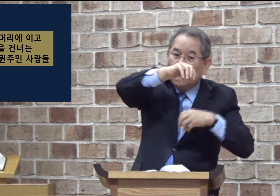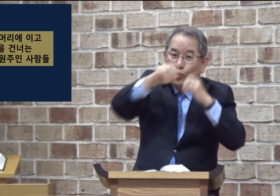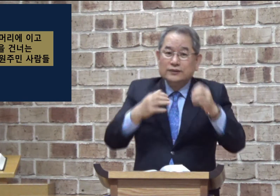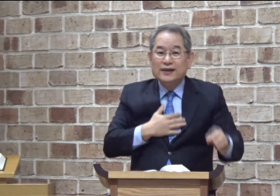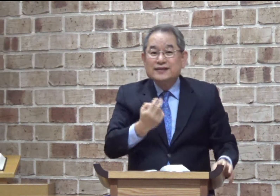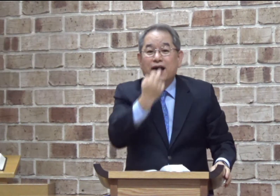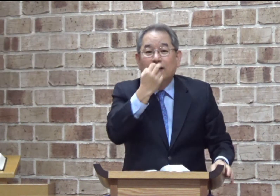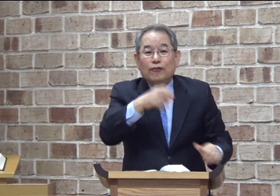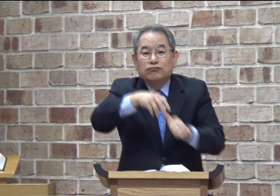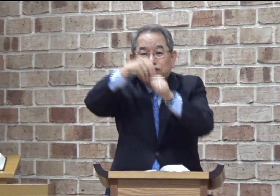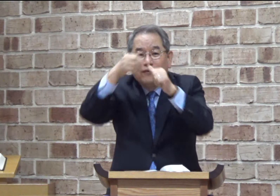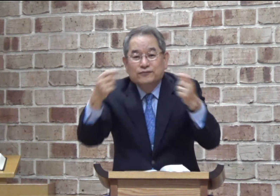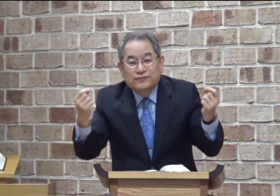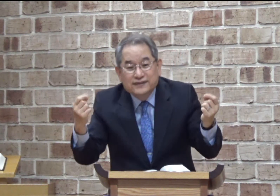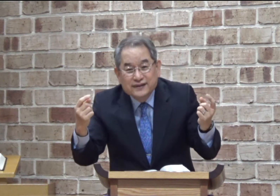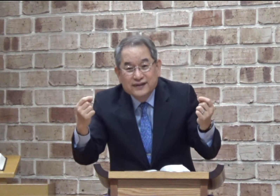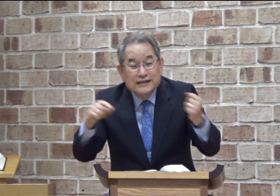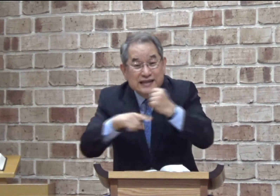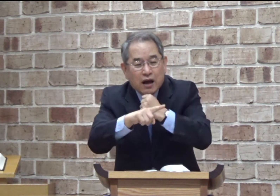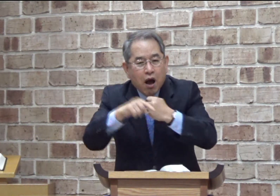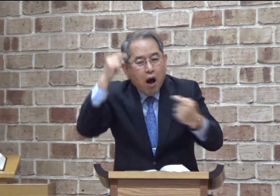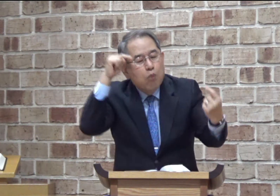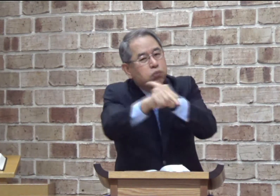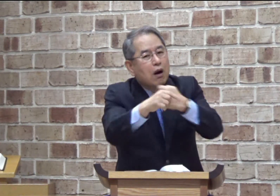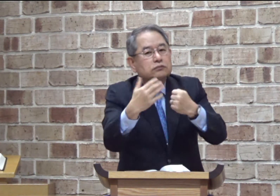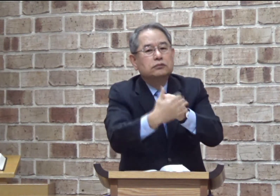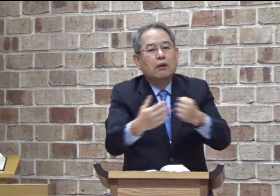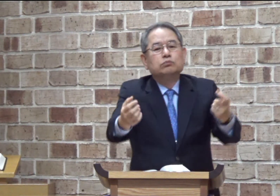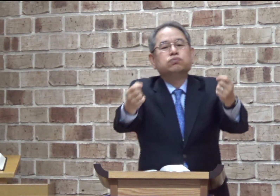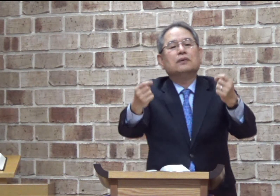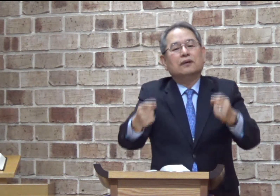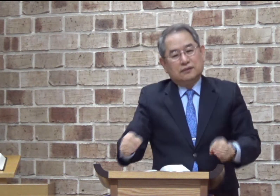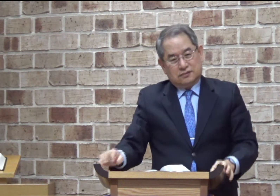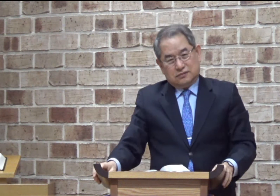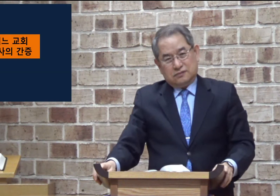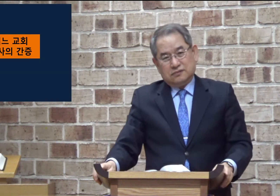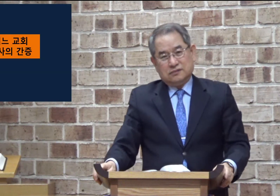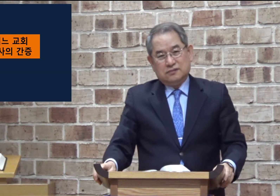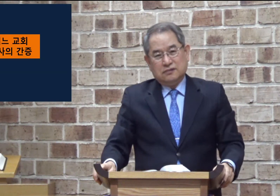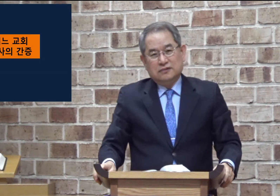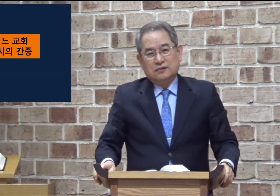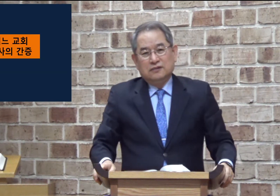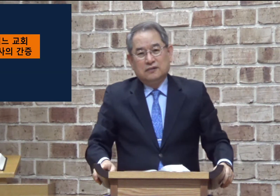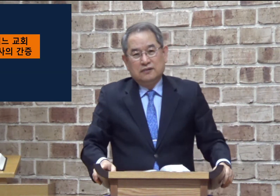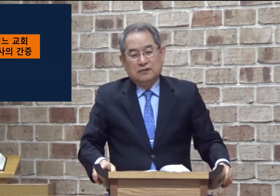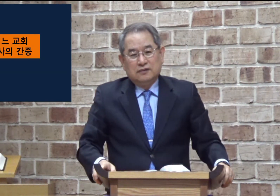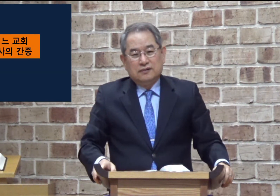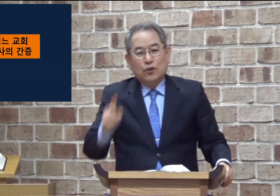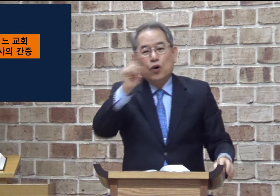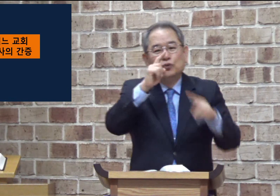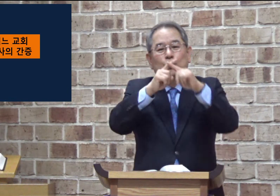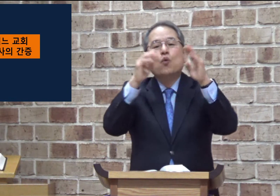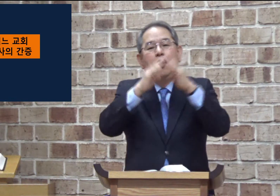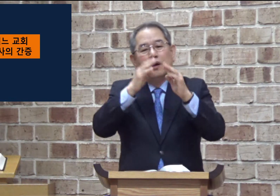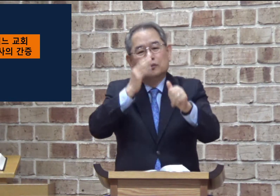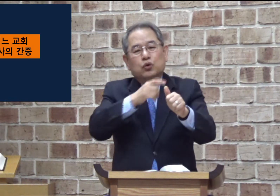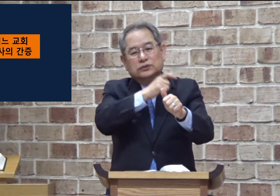이렇게 무겁고 방해가 되느냐 생각된다면 생명을 구원할 수 없습니다. 그러나 그 돌이 생명을 구하는 돌이 되는